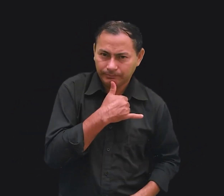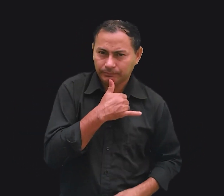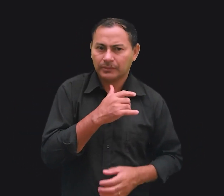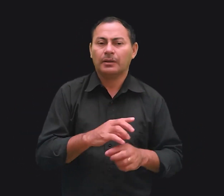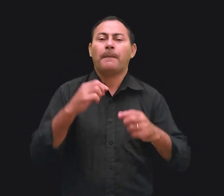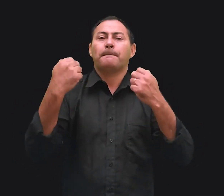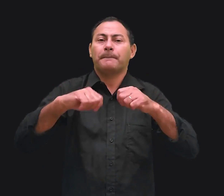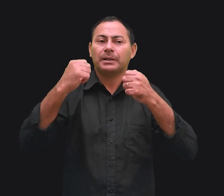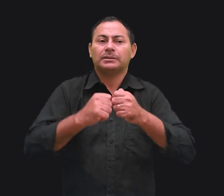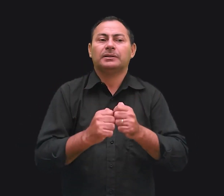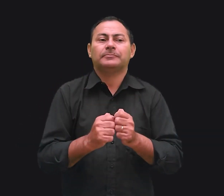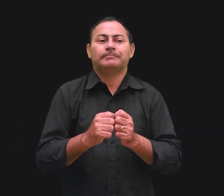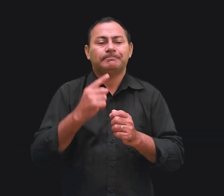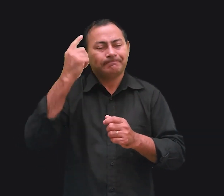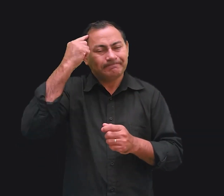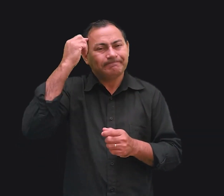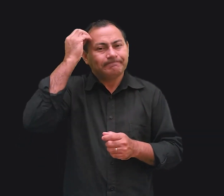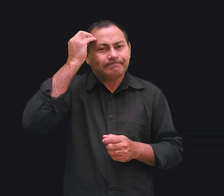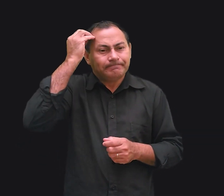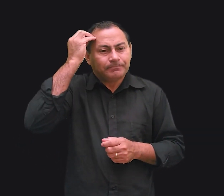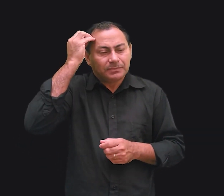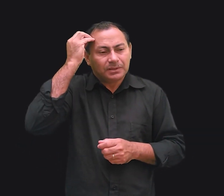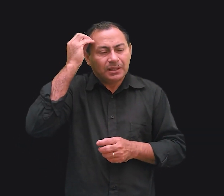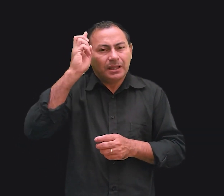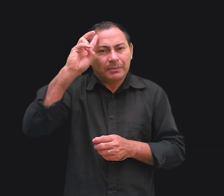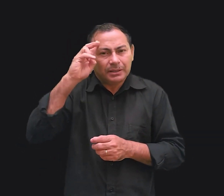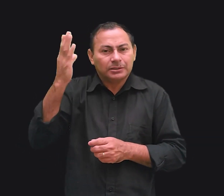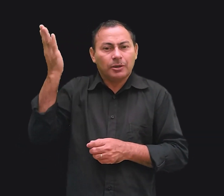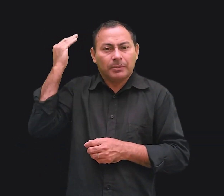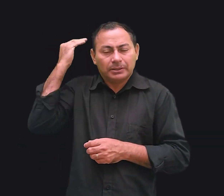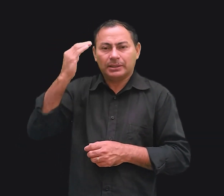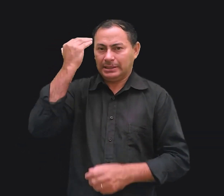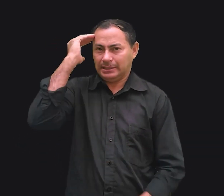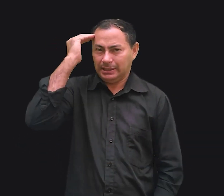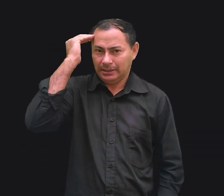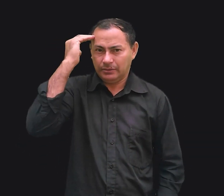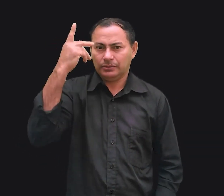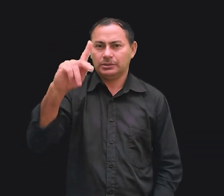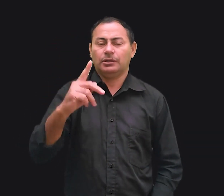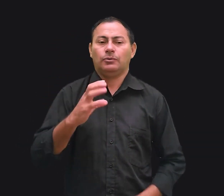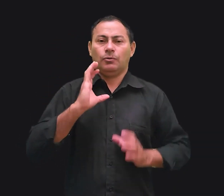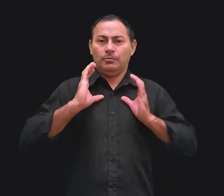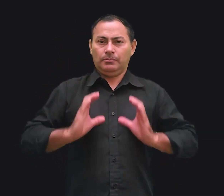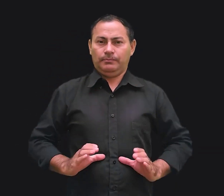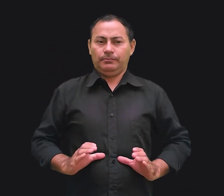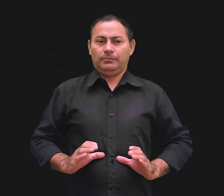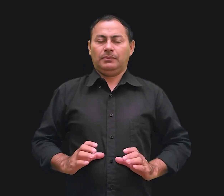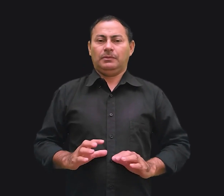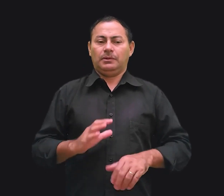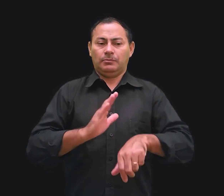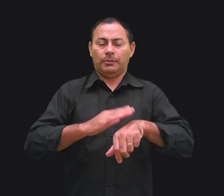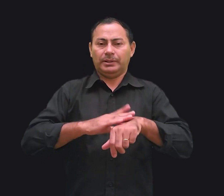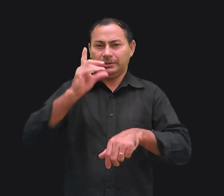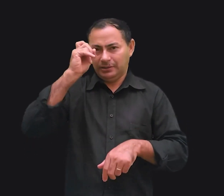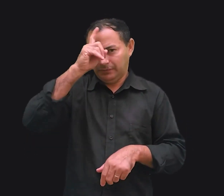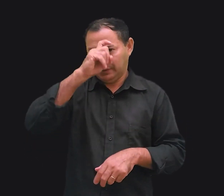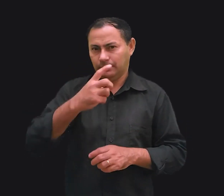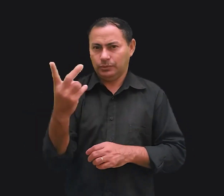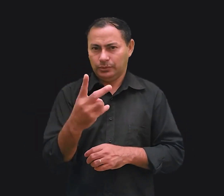deprimido. Foi preciso retroceder um pouco no seu passado para entender o seu comportamento em uma fase difícil para